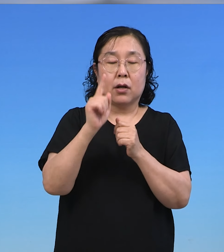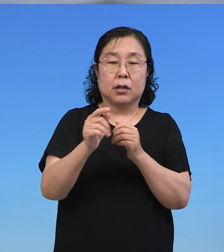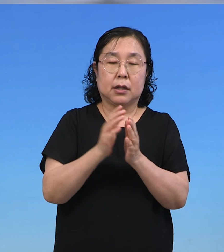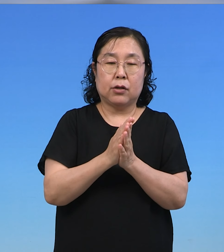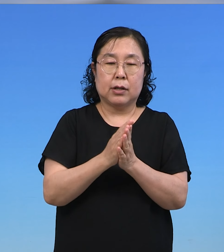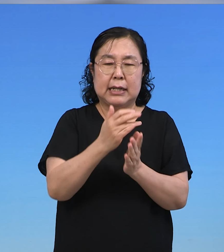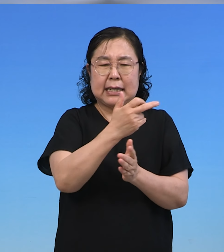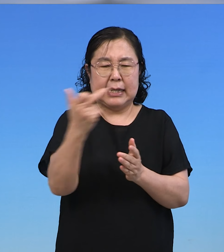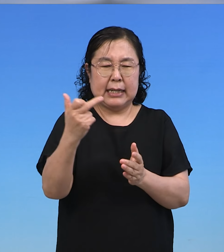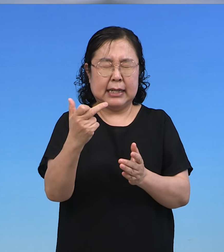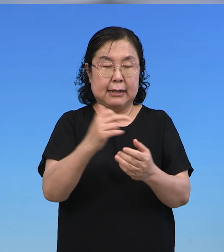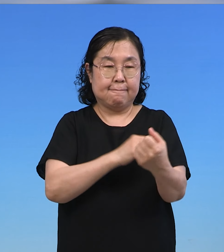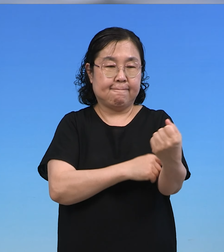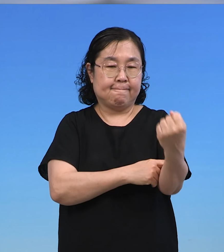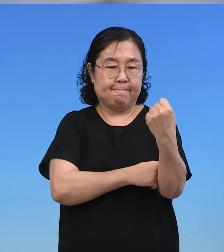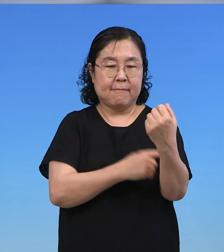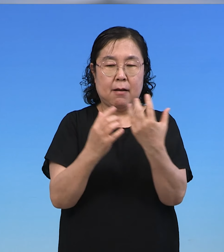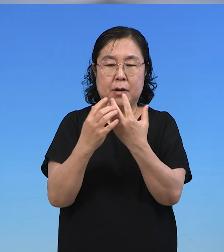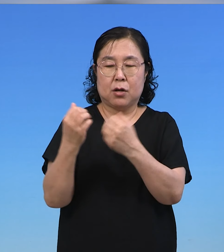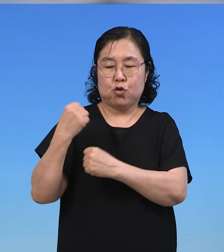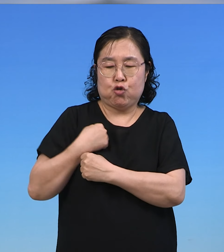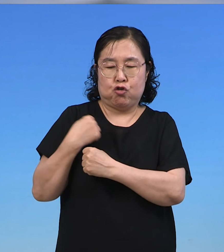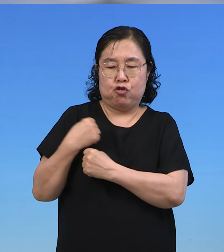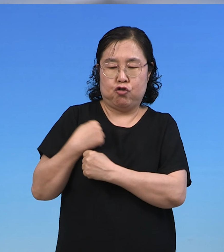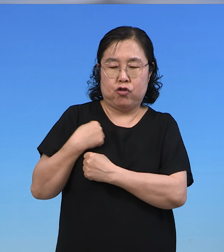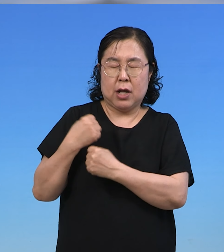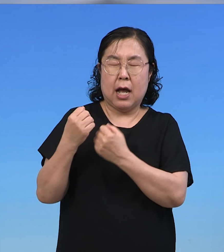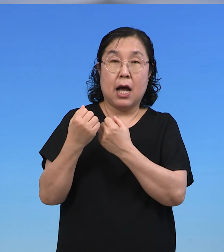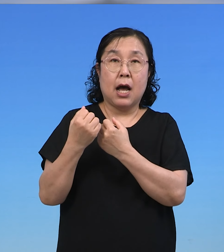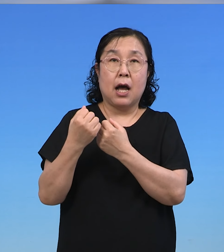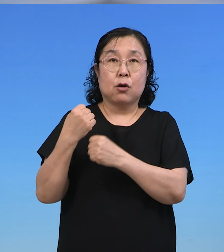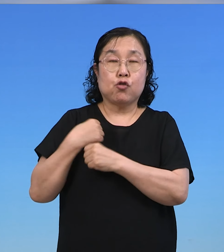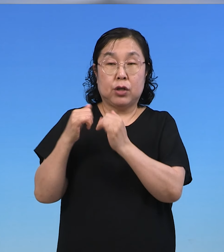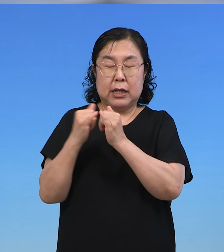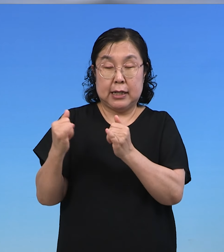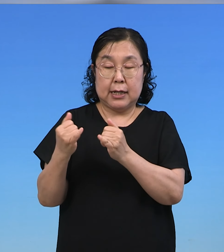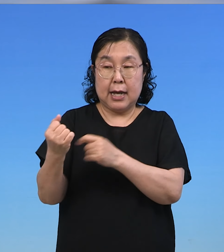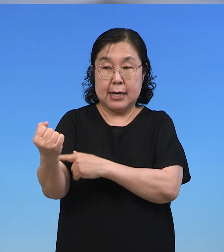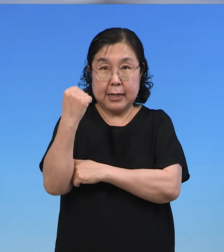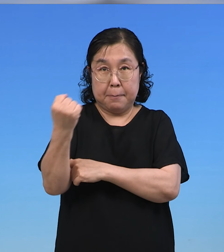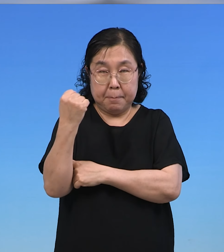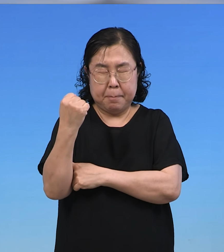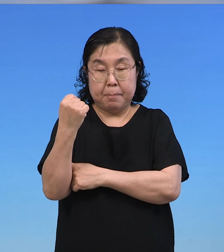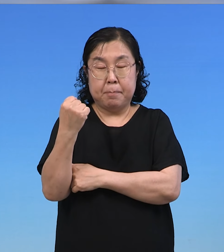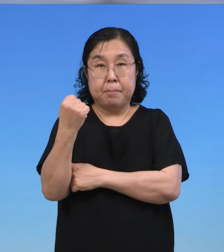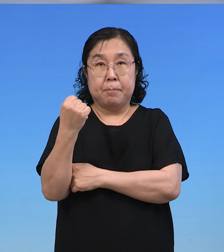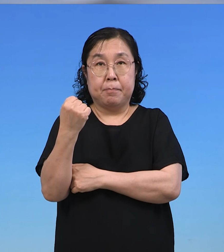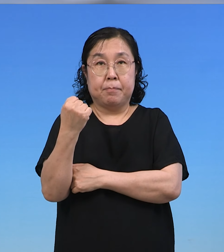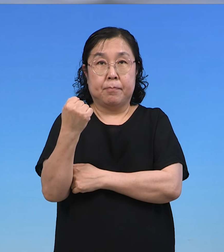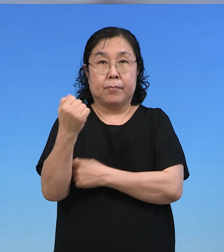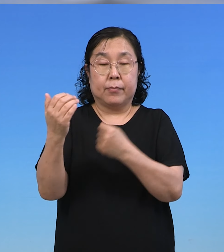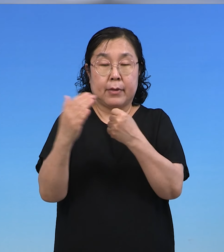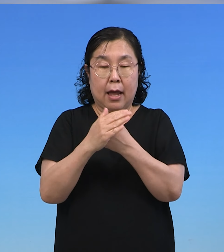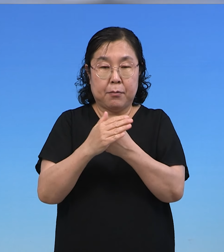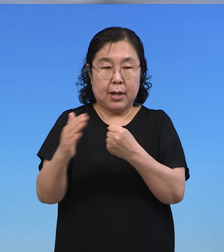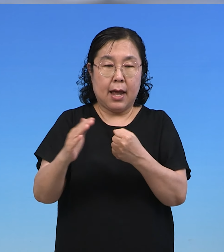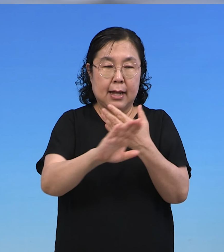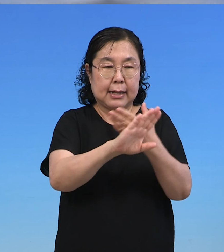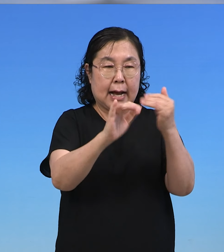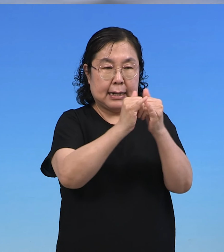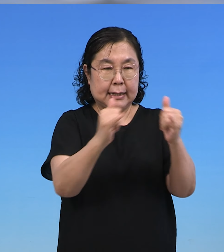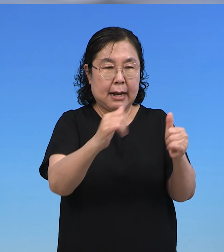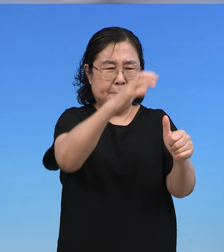평화. 그러니까 그 로마 제국이 갖고 있던 막강한 군사력으로 상대방을 제압해서